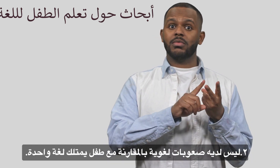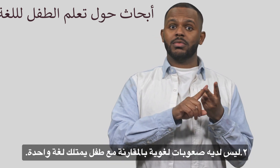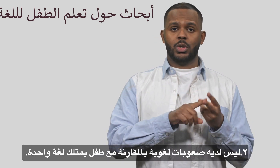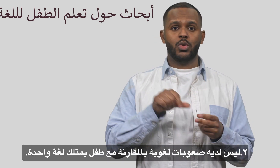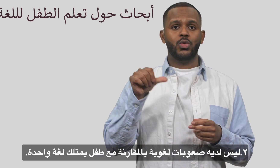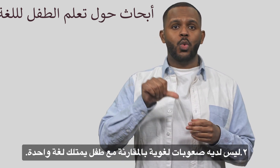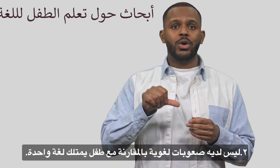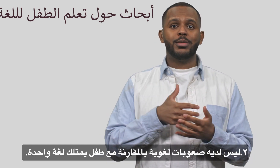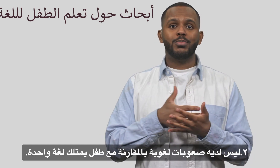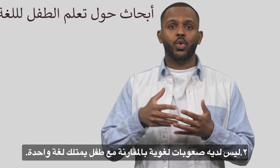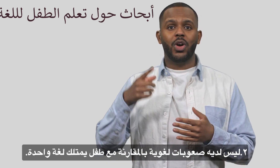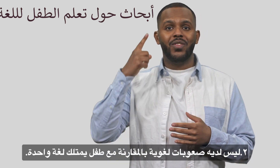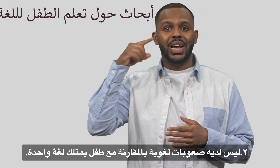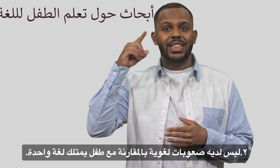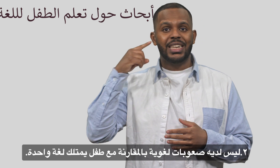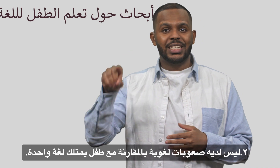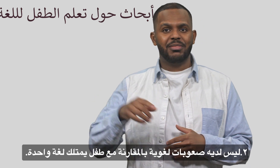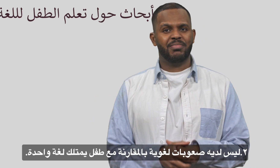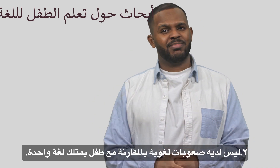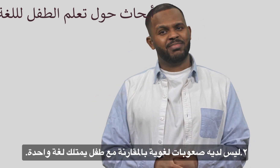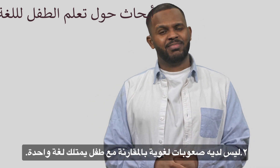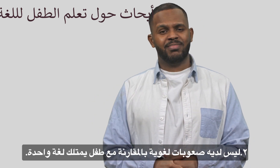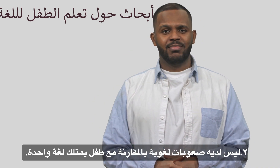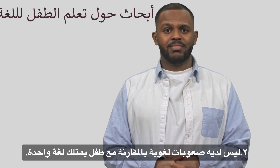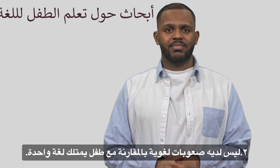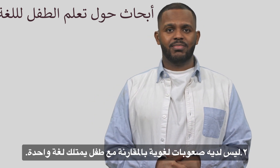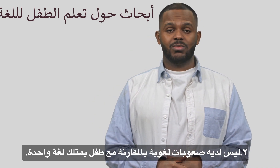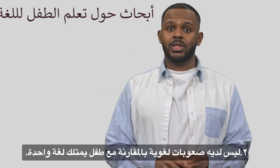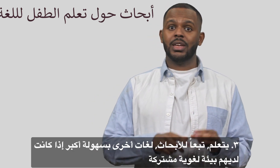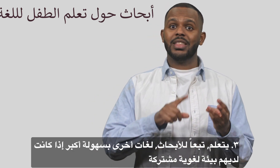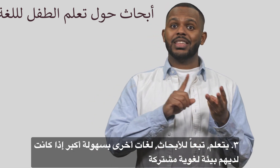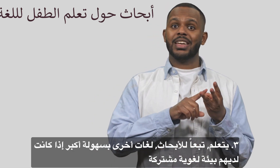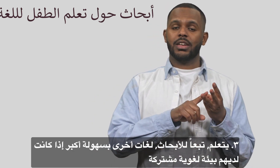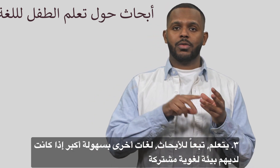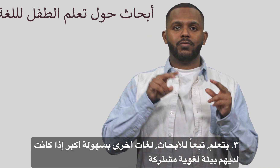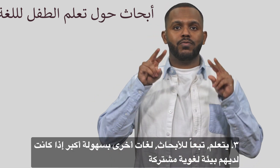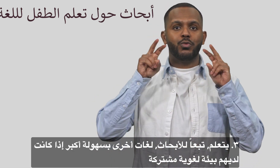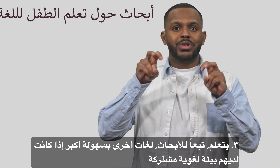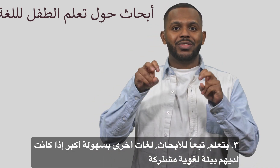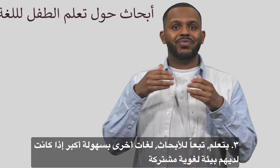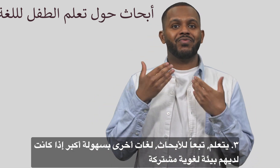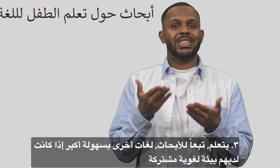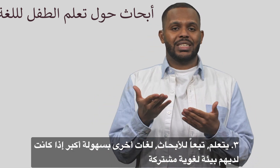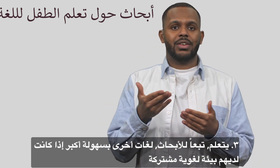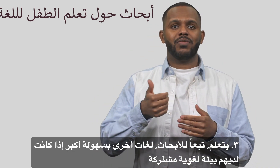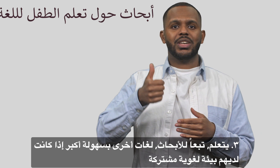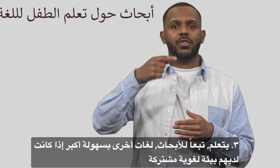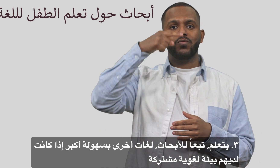اللغة. ثانيا، ليس لديه صعوبات لغوية بالمقارنة مع طفل يمتلك لغة واحدة. ثالثا، يتعلم تبعا للأبحاث لغات أخرى